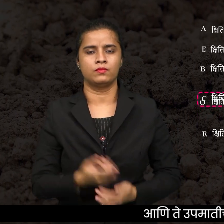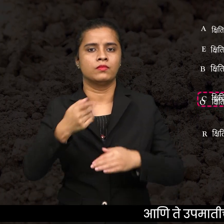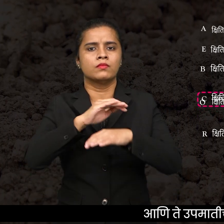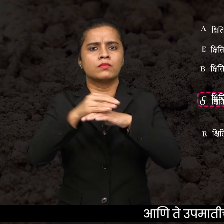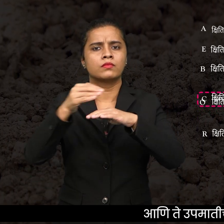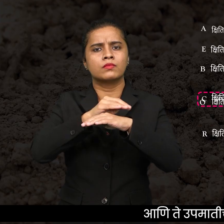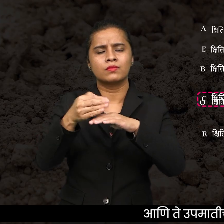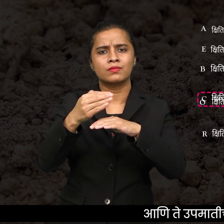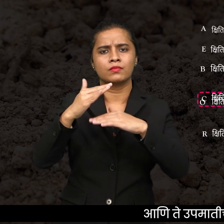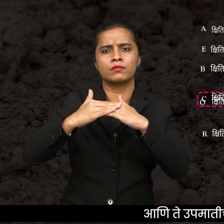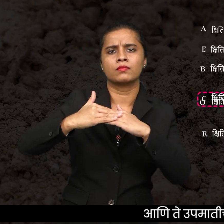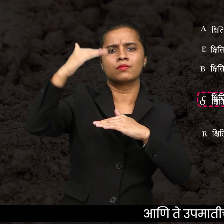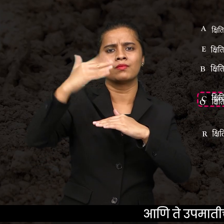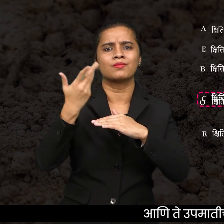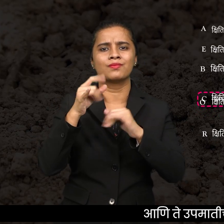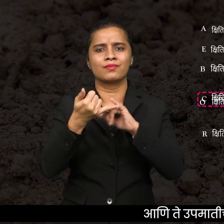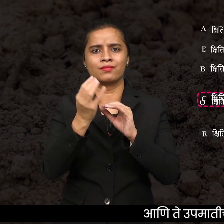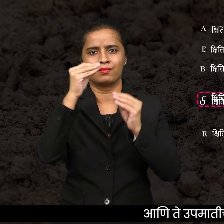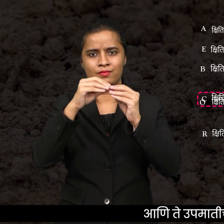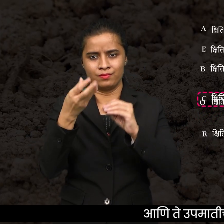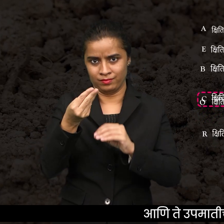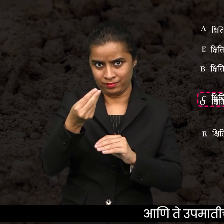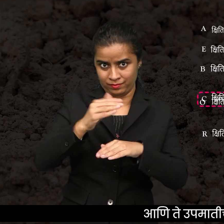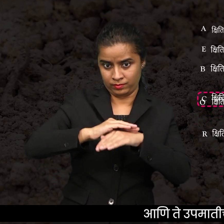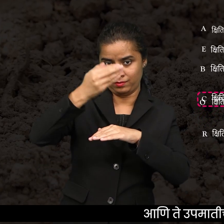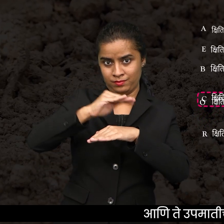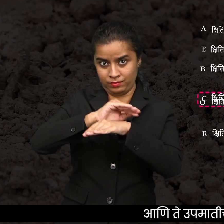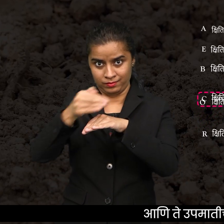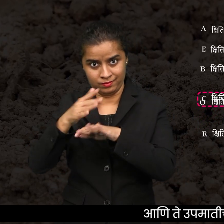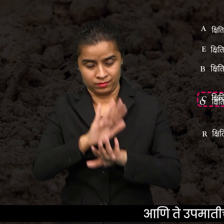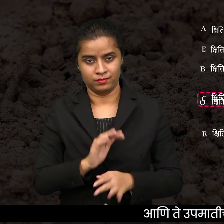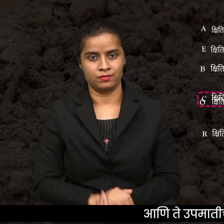आणि ते उपमातीच्या अगदी खाली आहे.